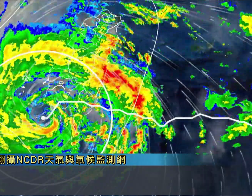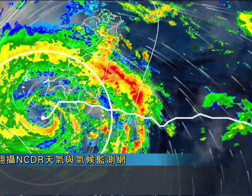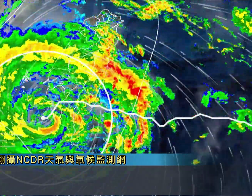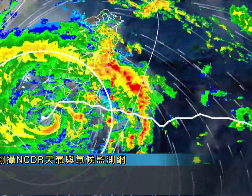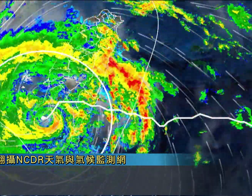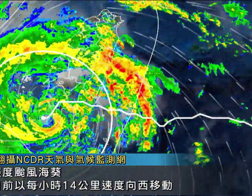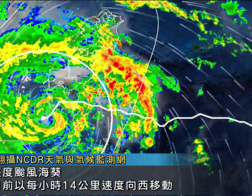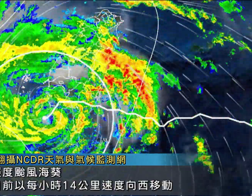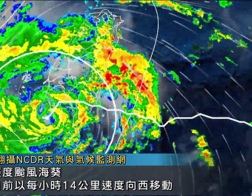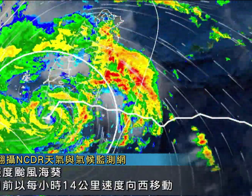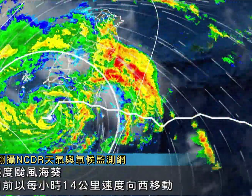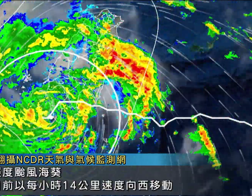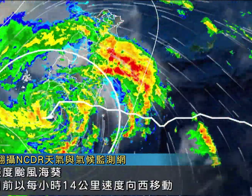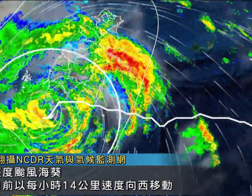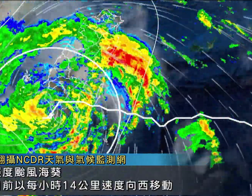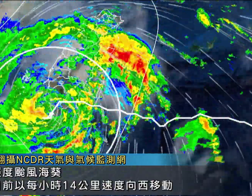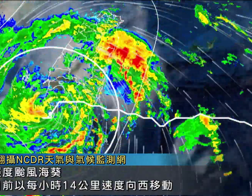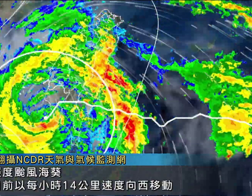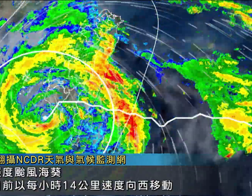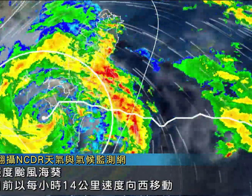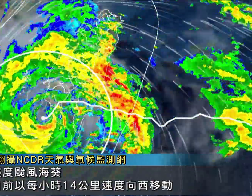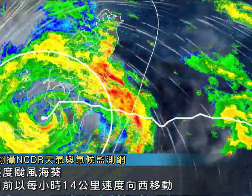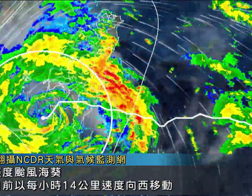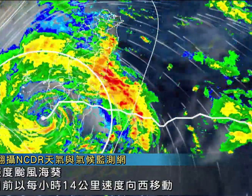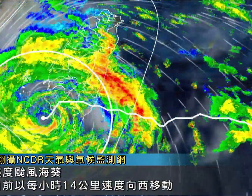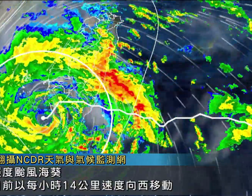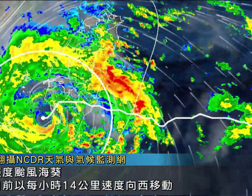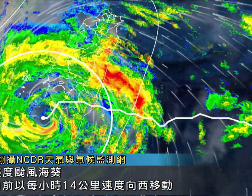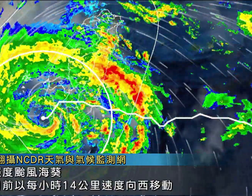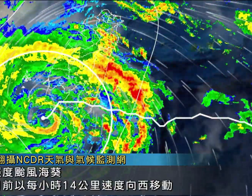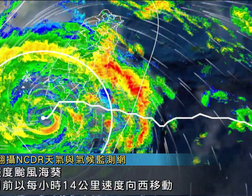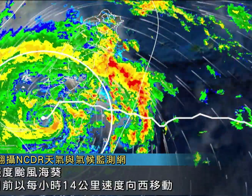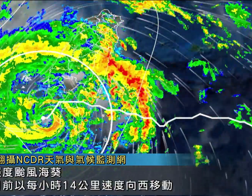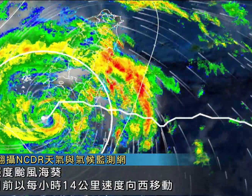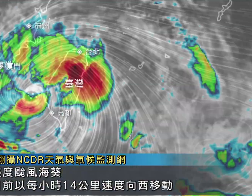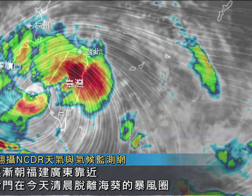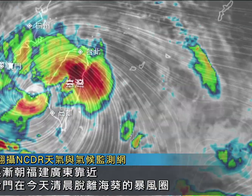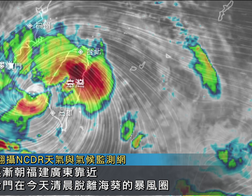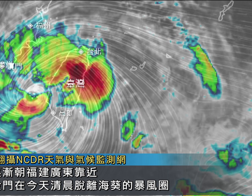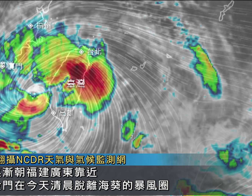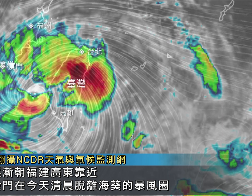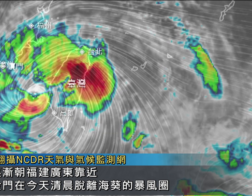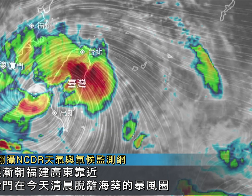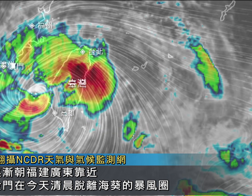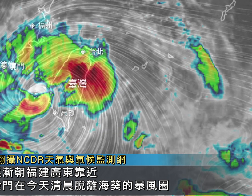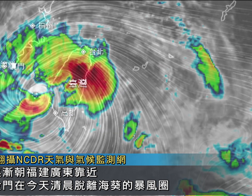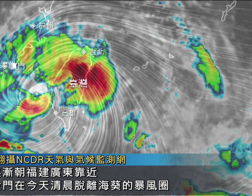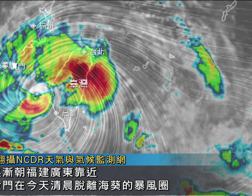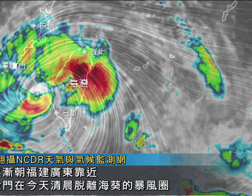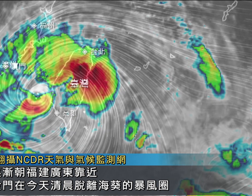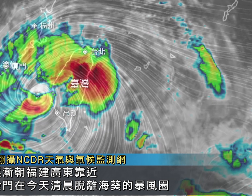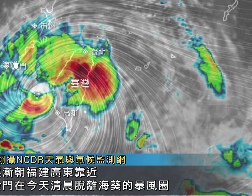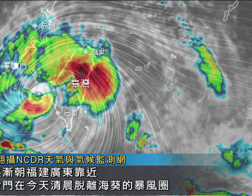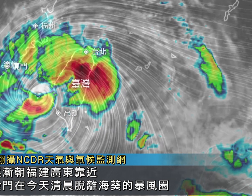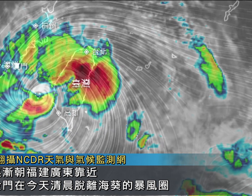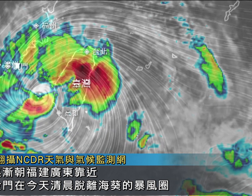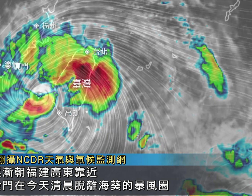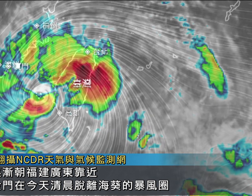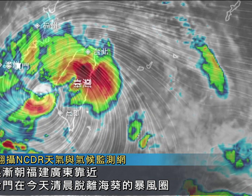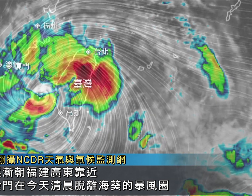轻度台风海葵目前以每小时14公里速度向西移动，逐渐朝福建广东靠近。金门在今天清晨脱